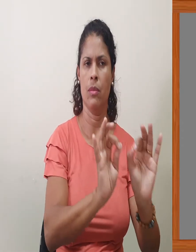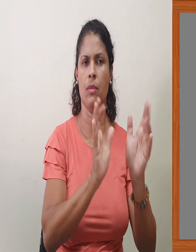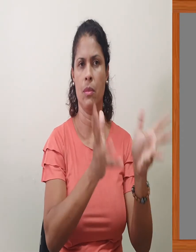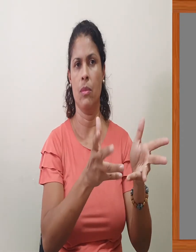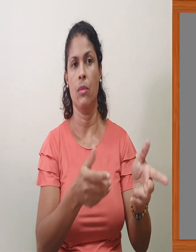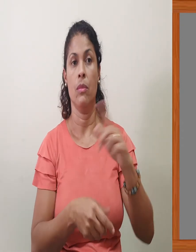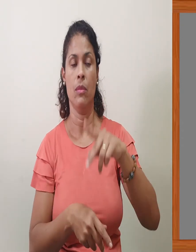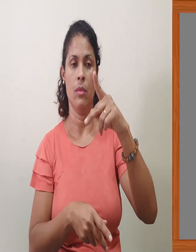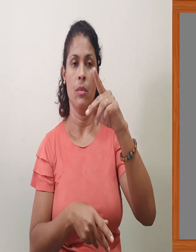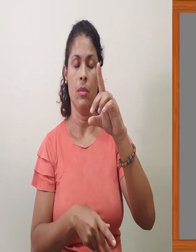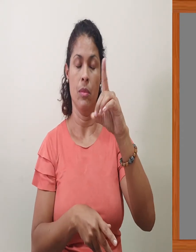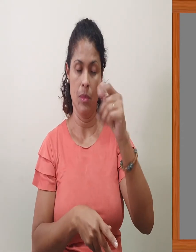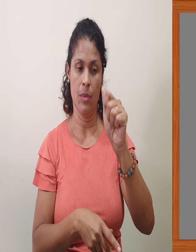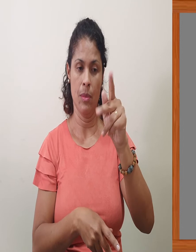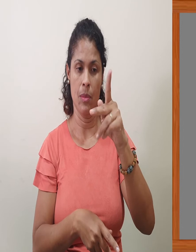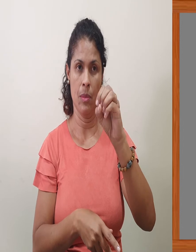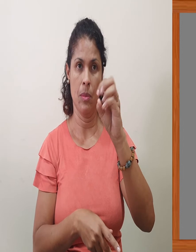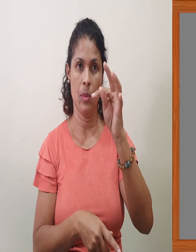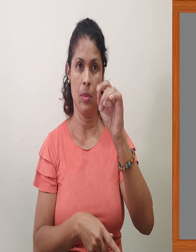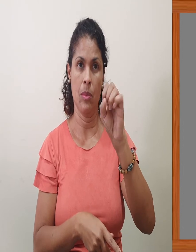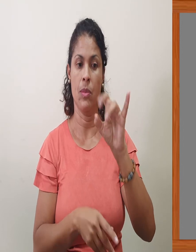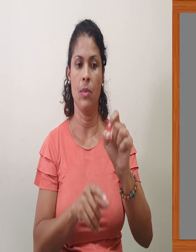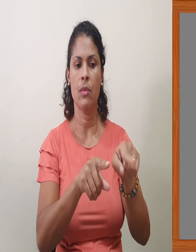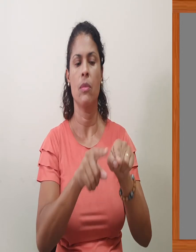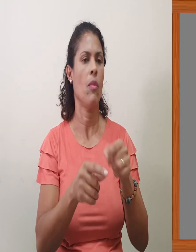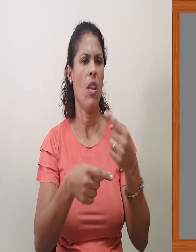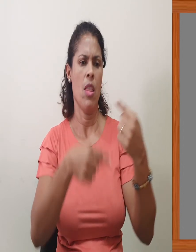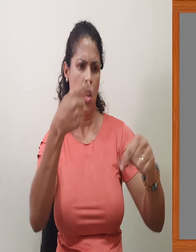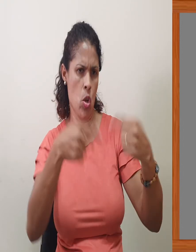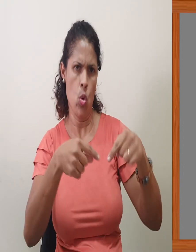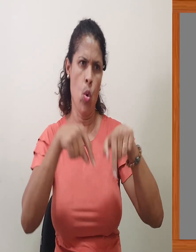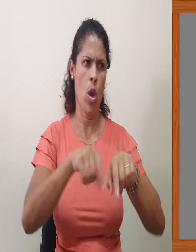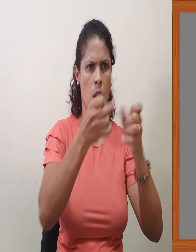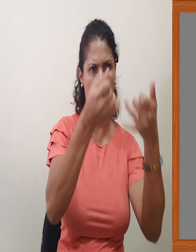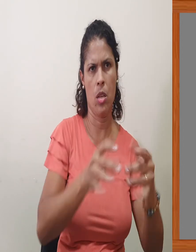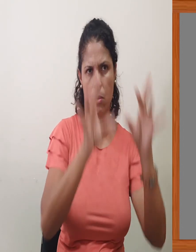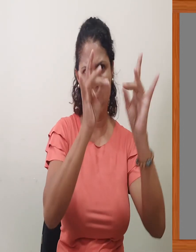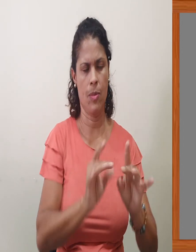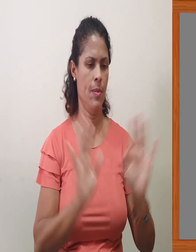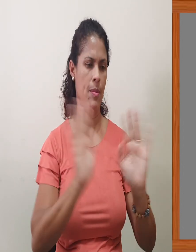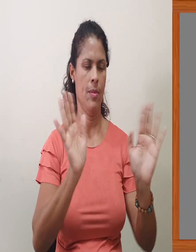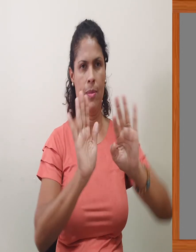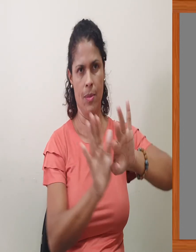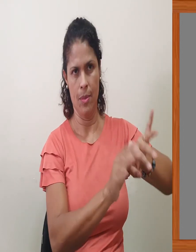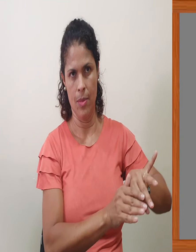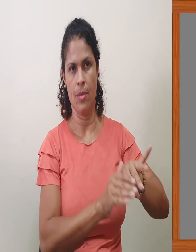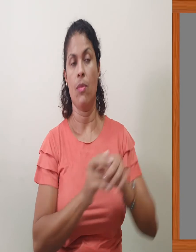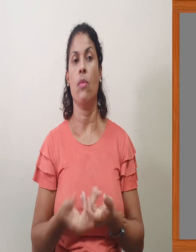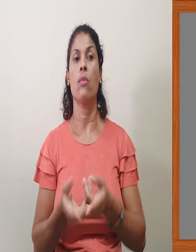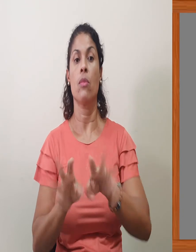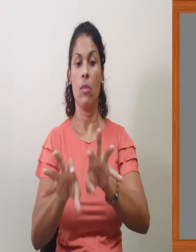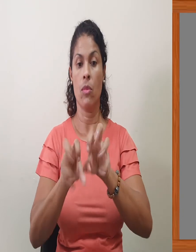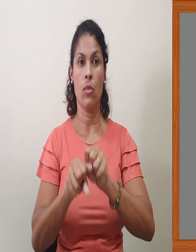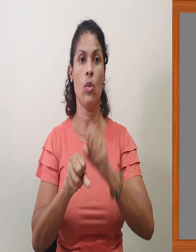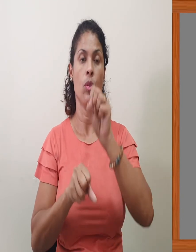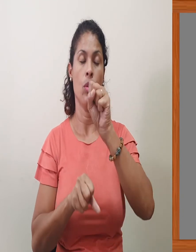A caspase 3, uma vez ativada, leva à morte celular programada, a apoptose, por mecanismos